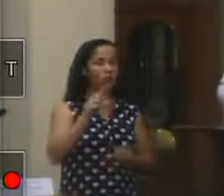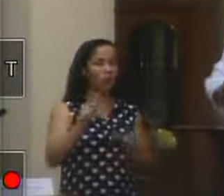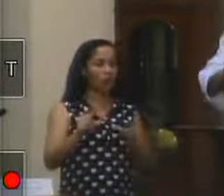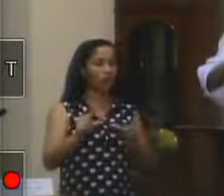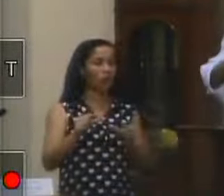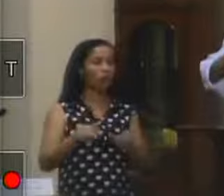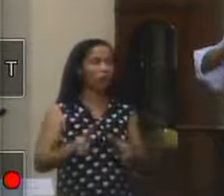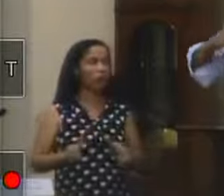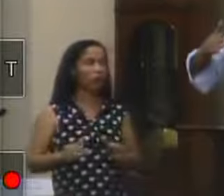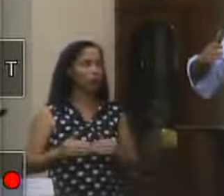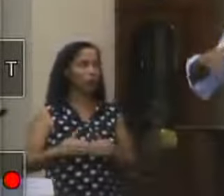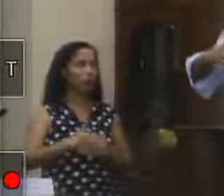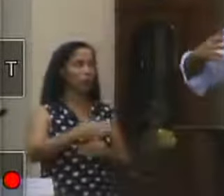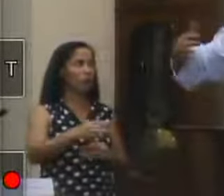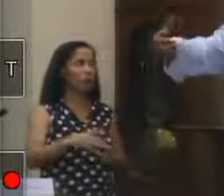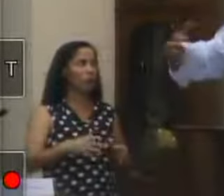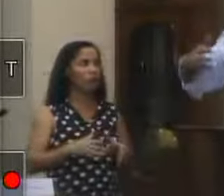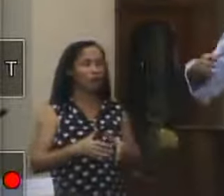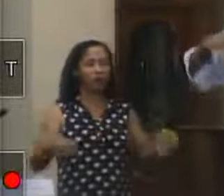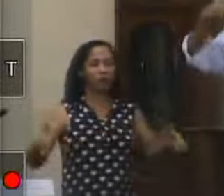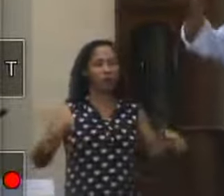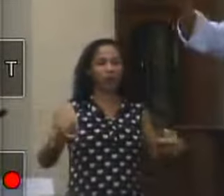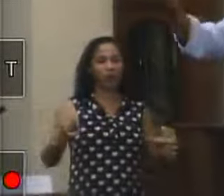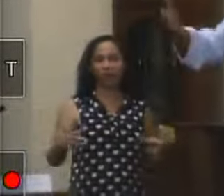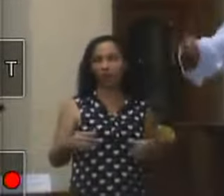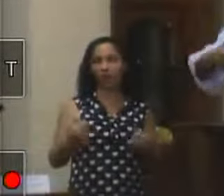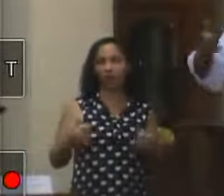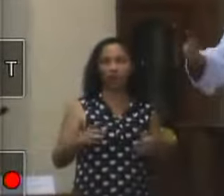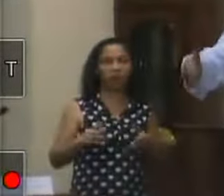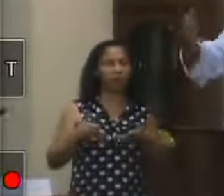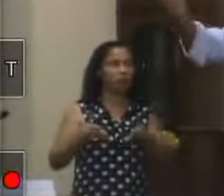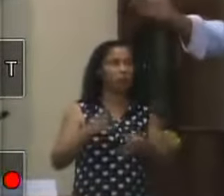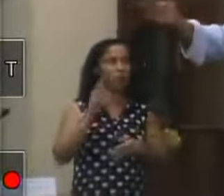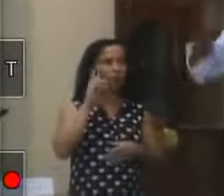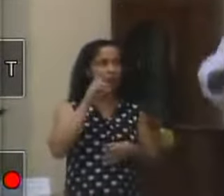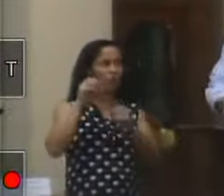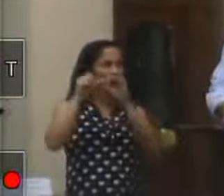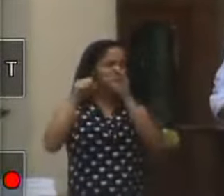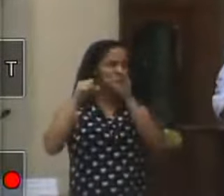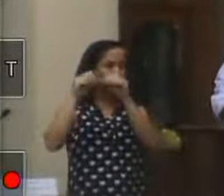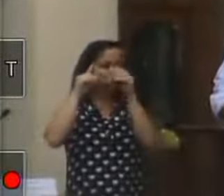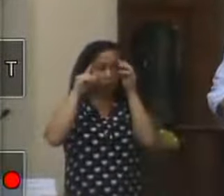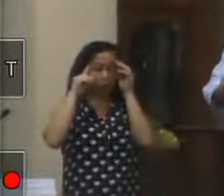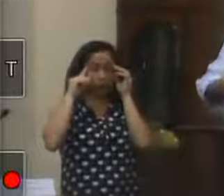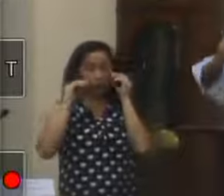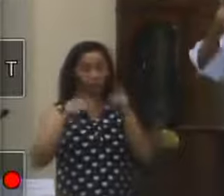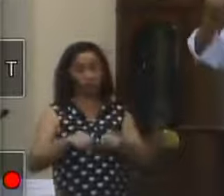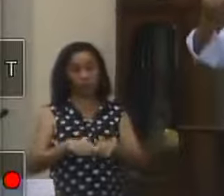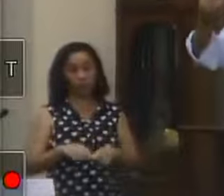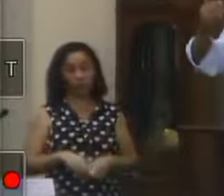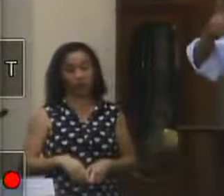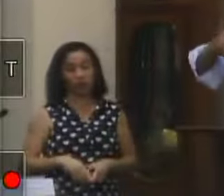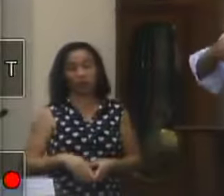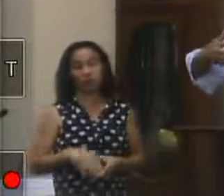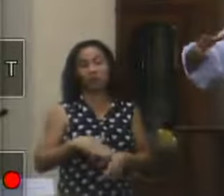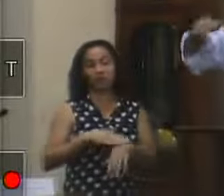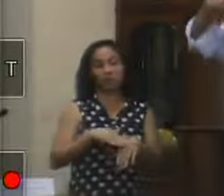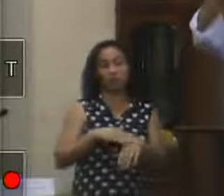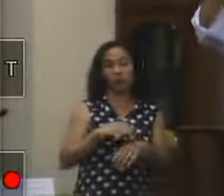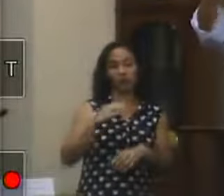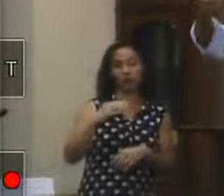trecho. Ele era grande, ou seja, assoreou. Eu estive lá, fiz as imagens, tem o vídeo ali registrando. conversei com o César nesse